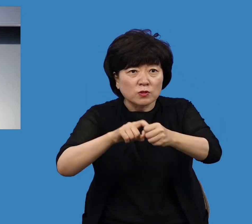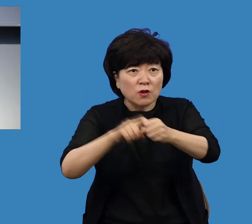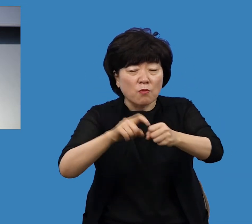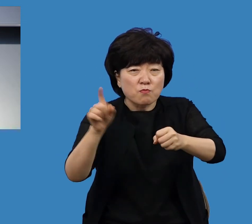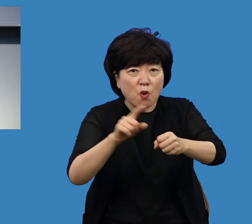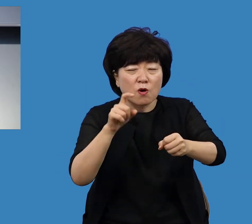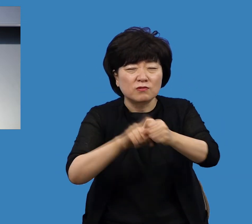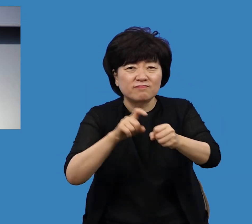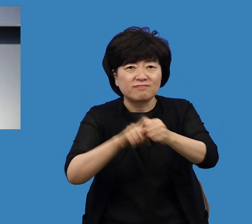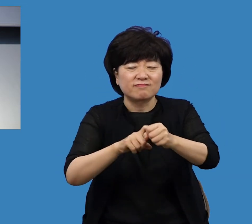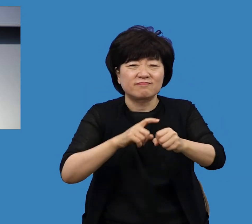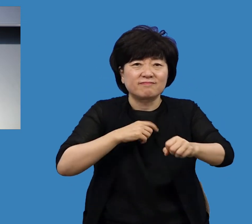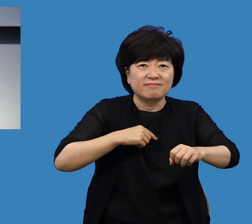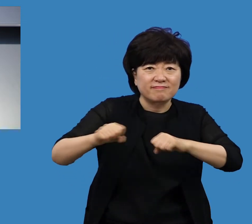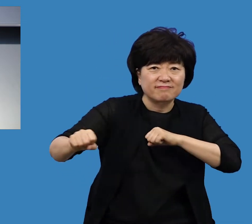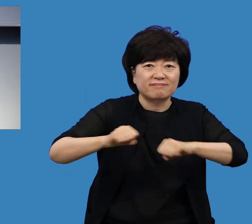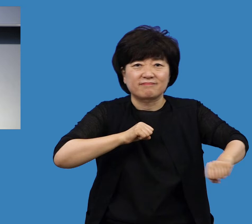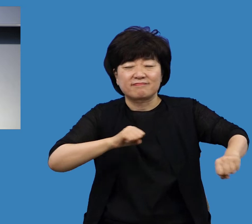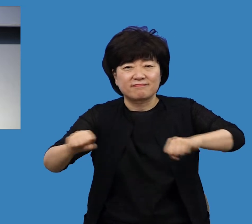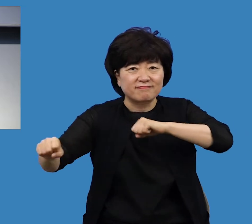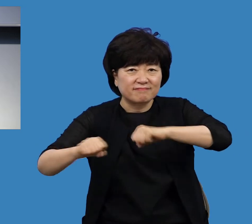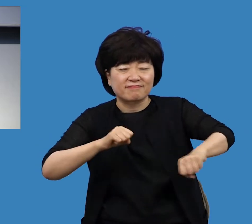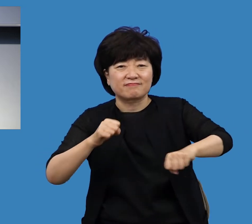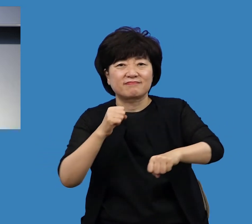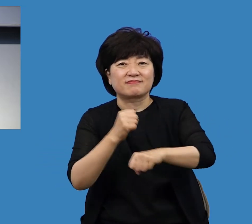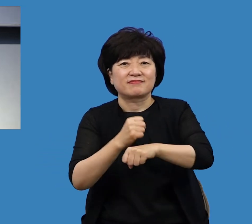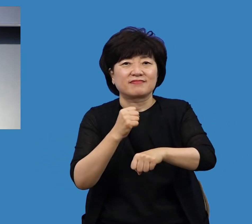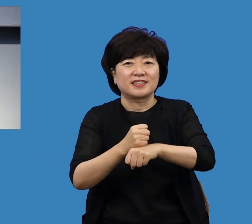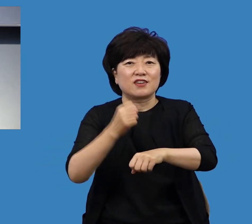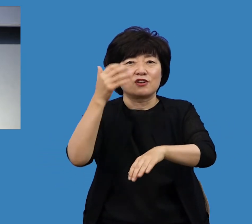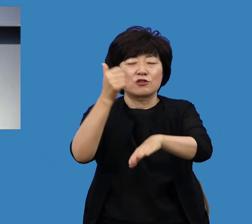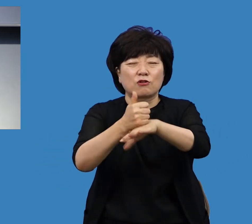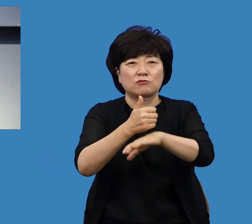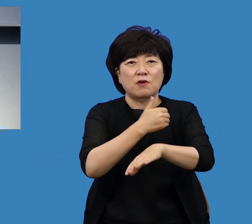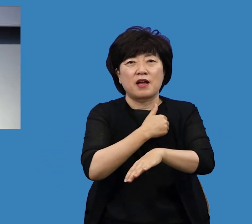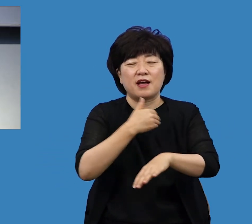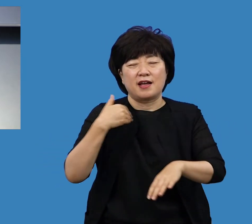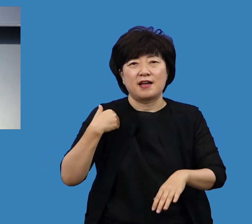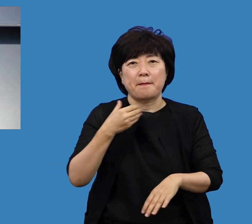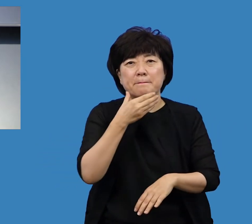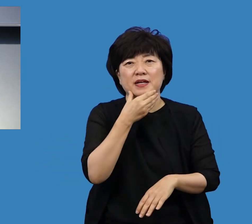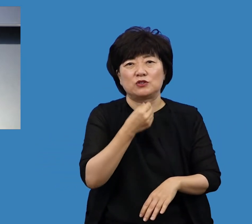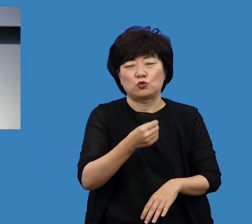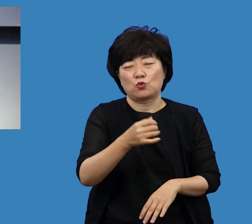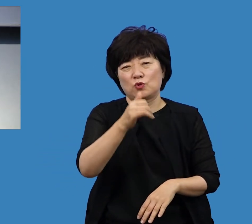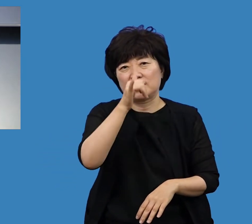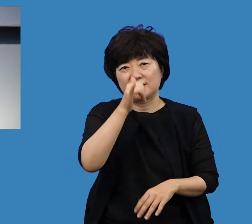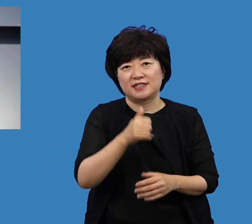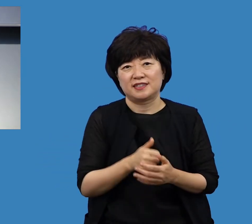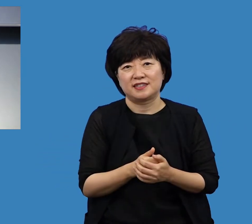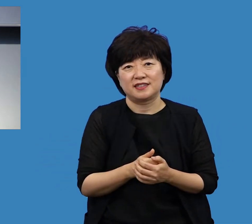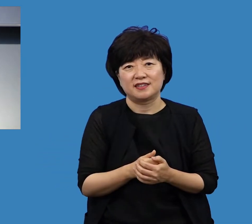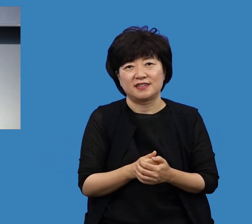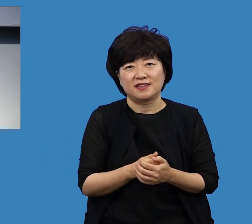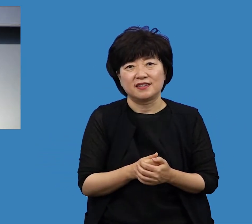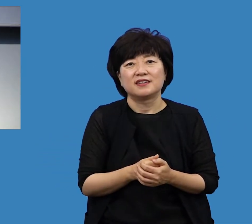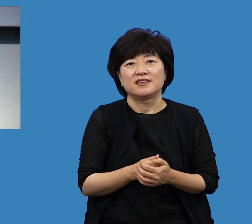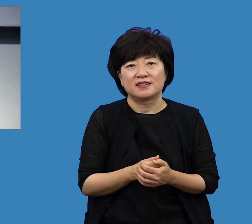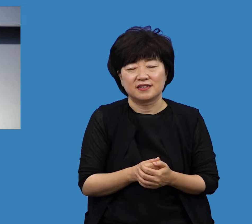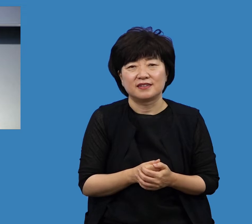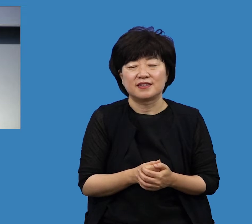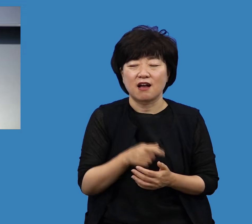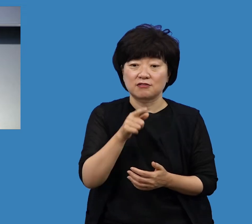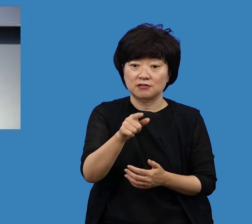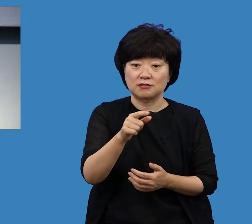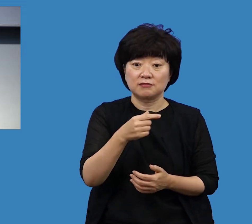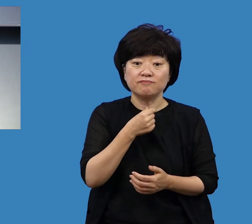그리고 그 삶의 의미는 행복과 만족이 무엇인지를 정의합니다. 그 갈망을 이루는 것을